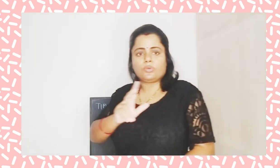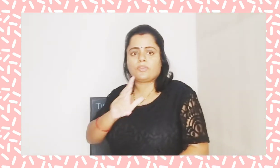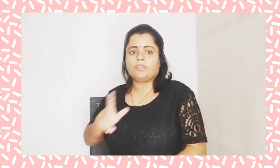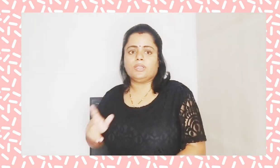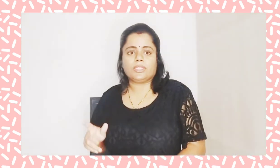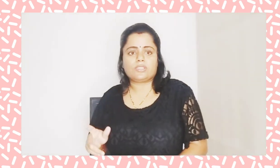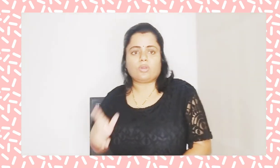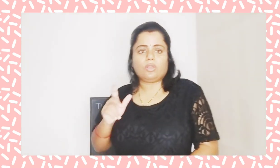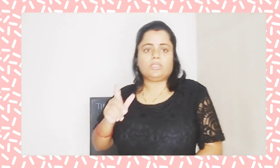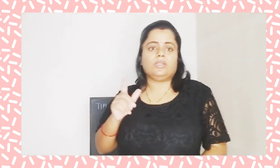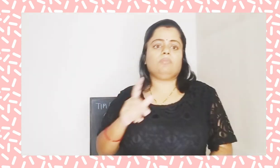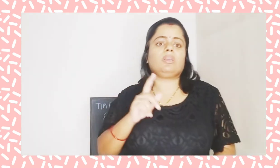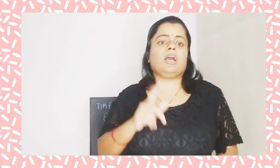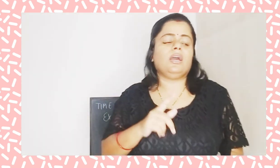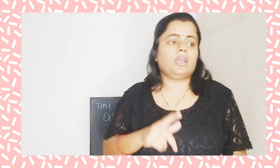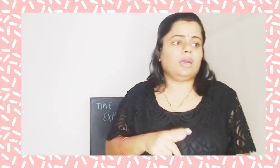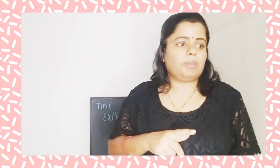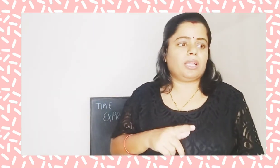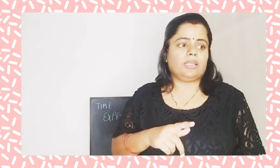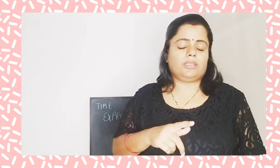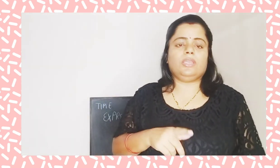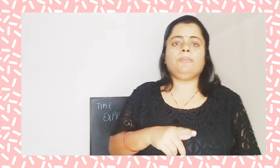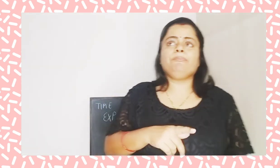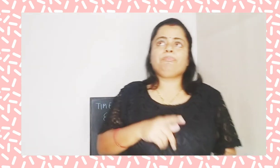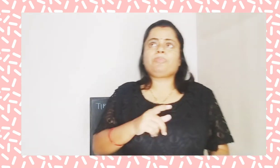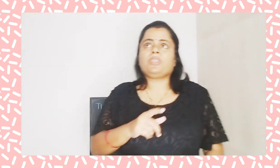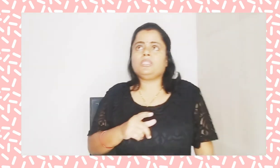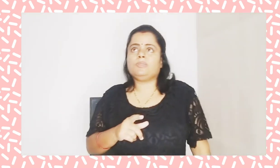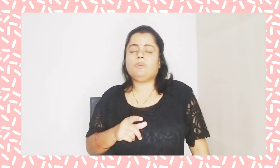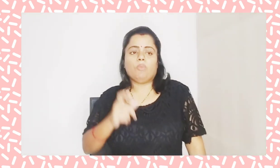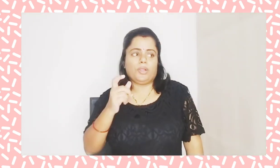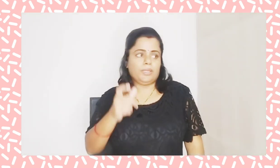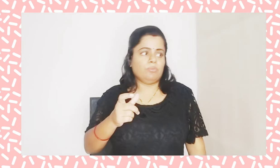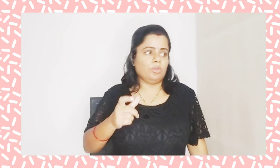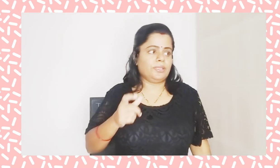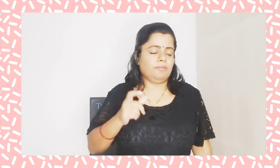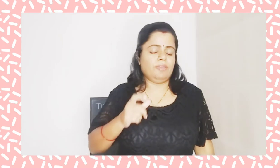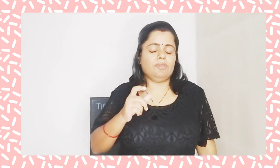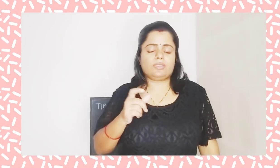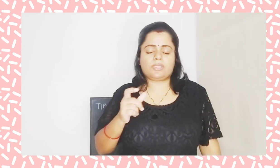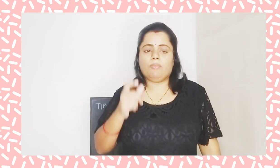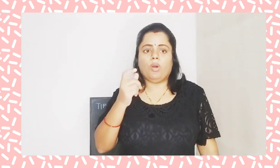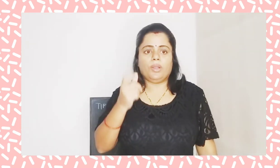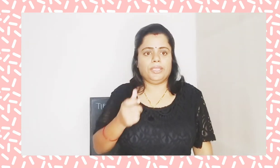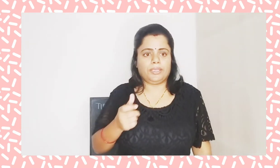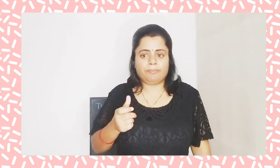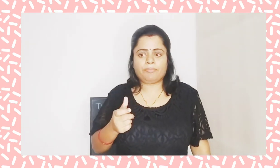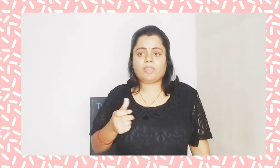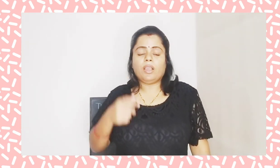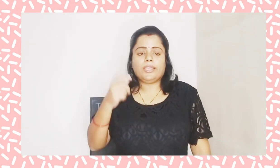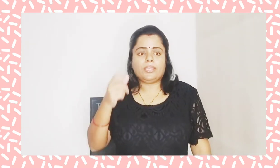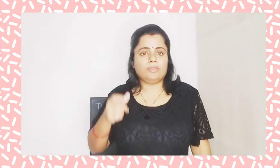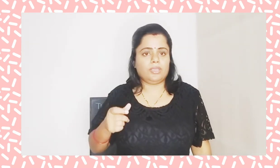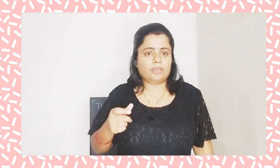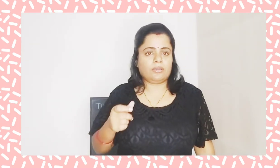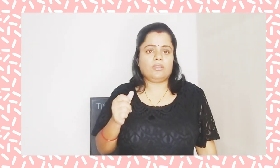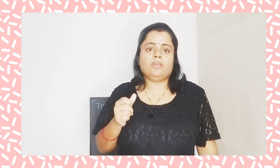of the is, or the hum kahan kahan pe lagate hain? जब हम मॉर्निंग बोलते हैं, व्हेन वी से मॉर्निंग, इवनिंग,